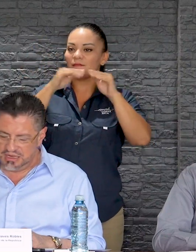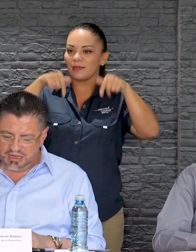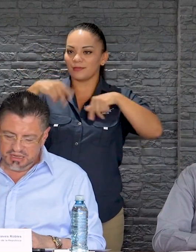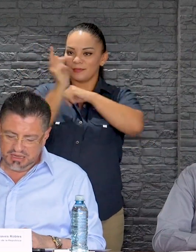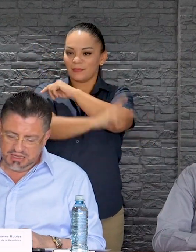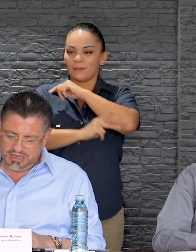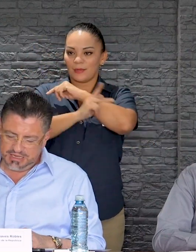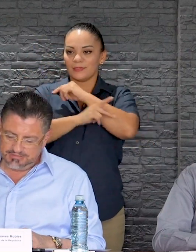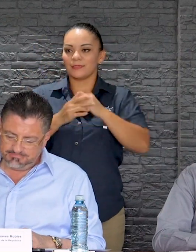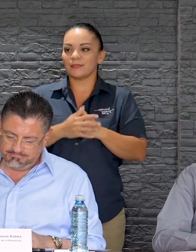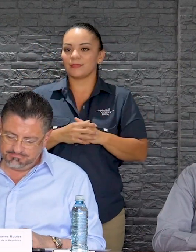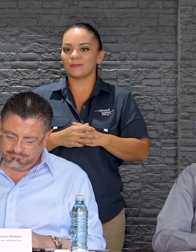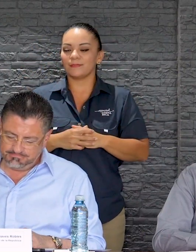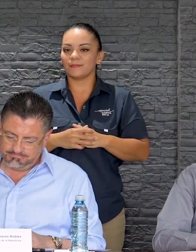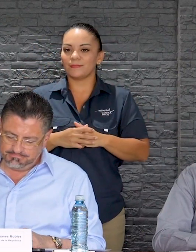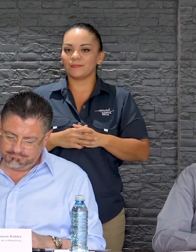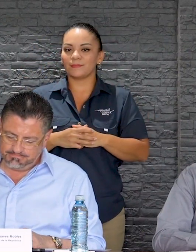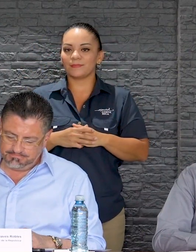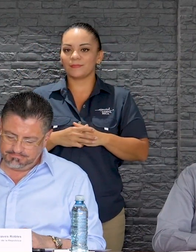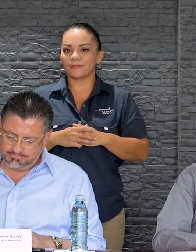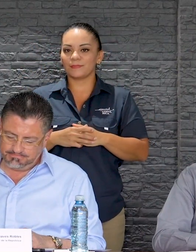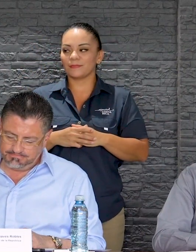país.